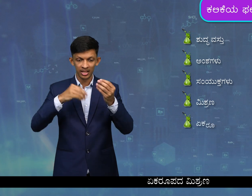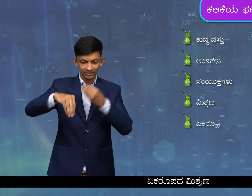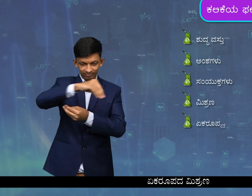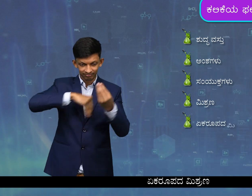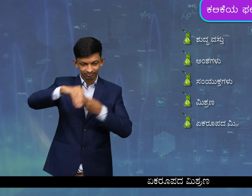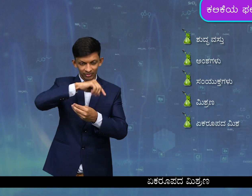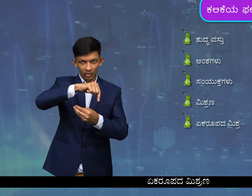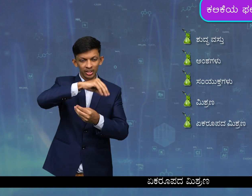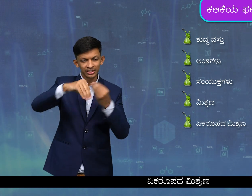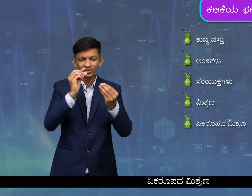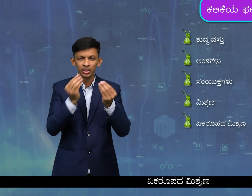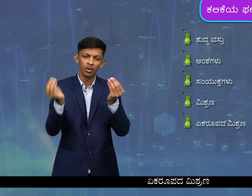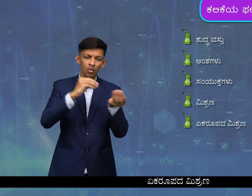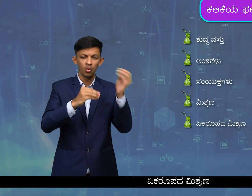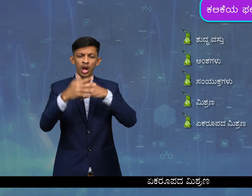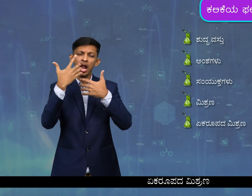ಏಕರೂಪದ ಮಿಶ್ರಣ,